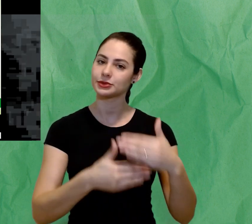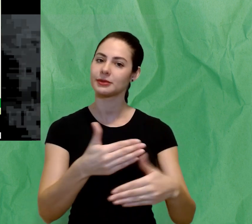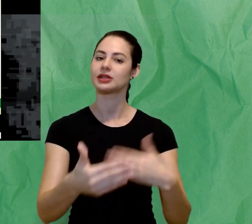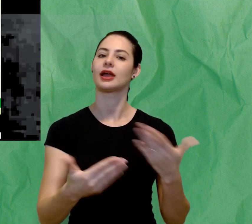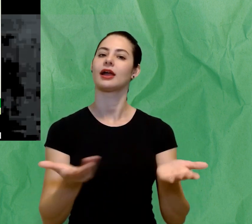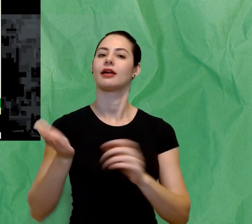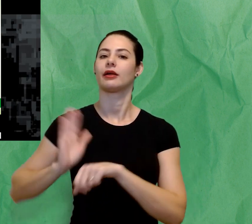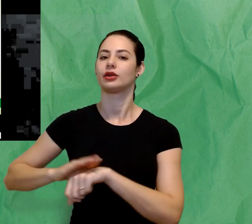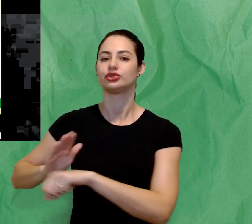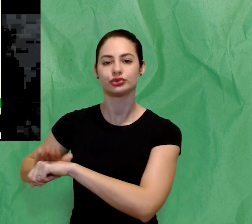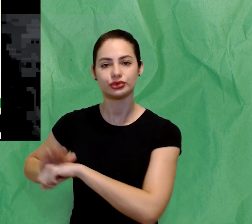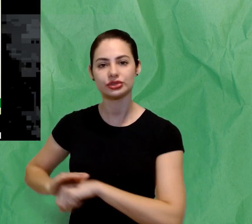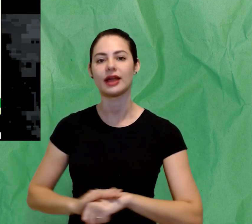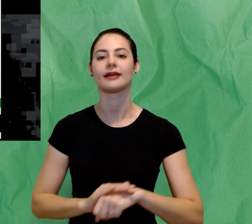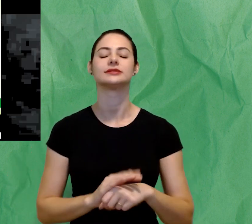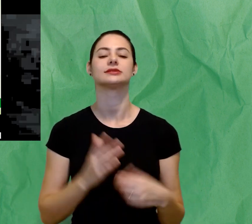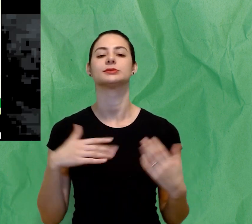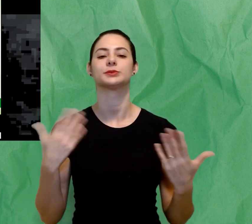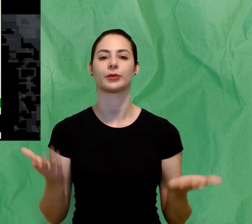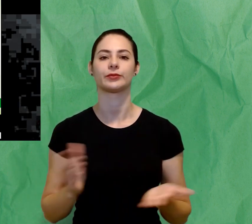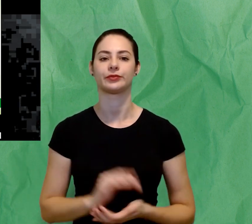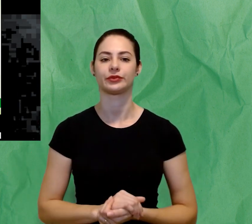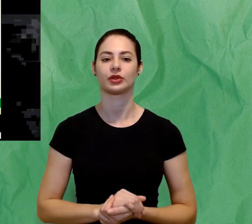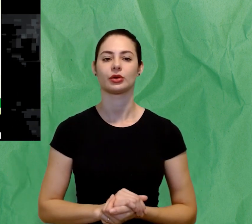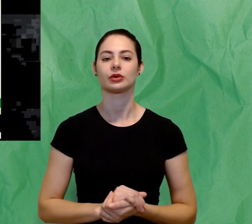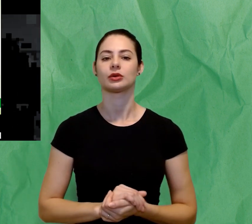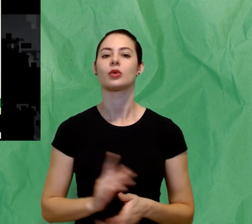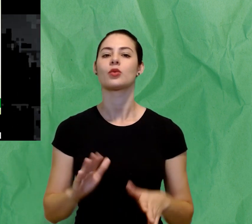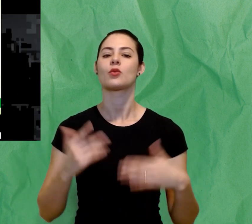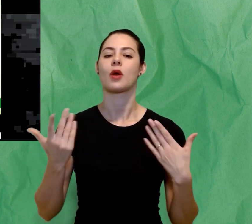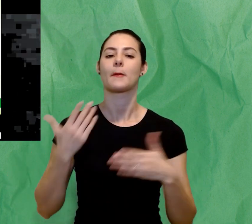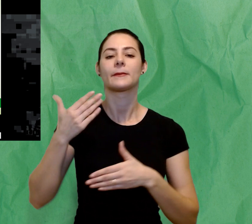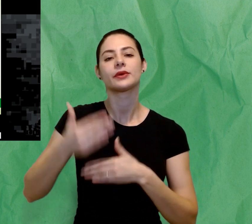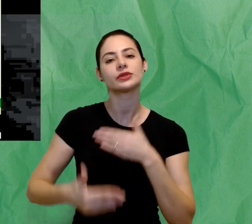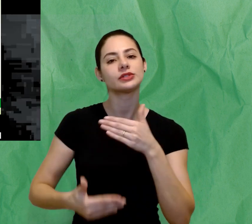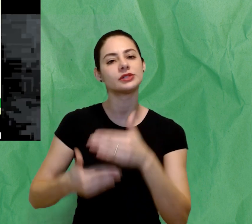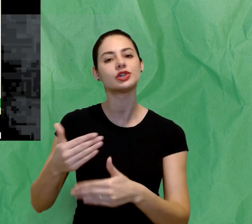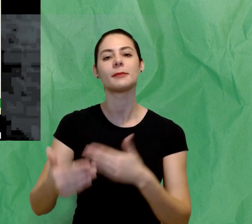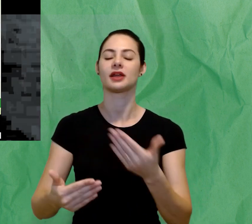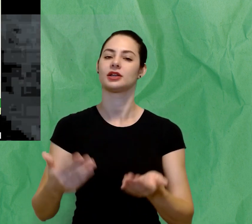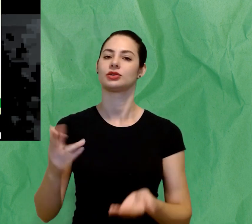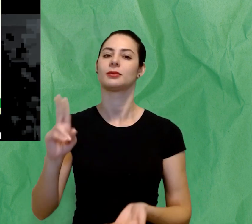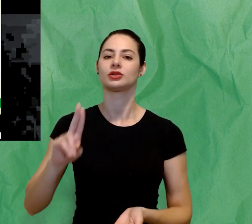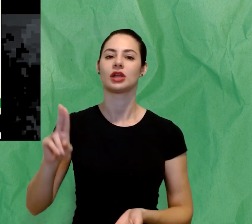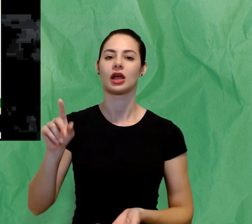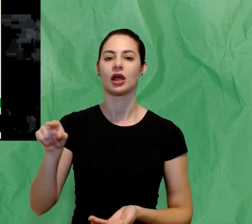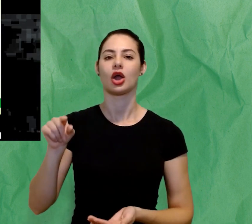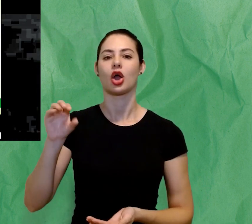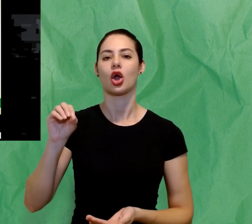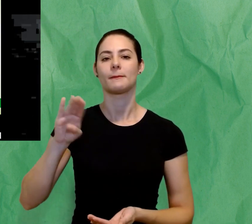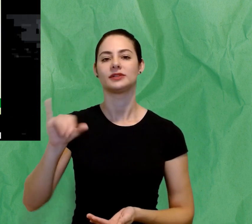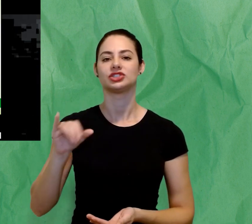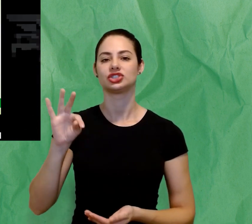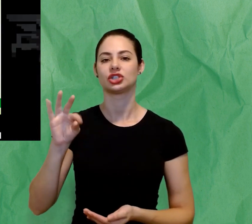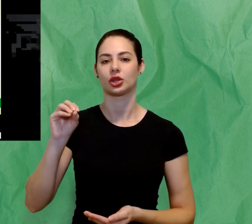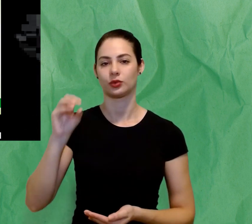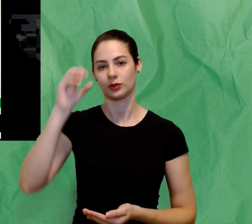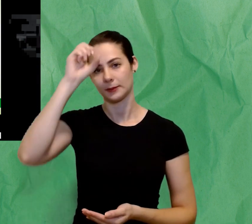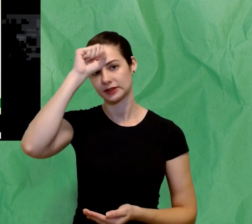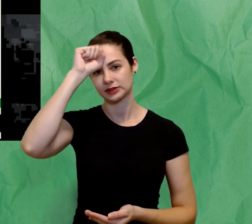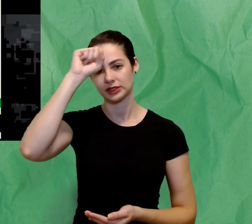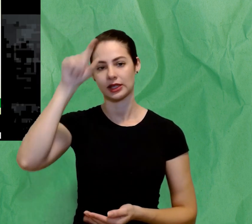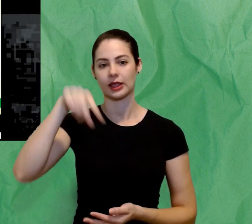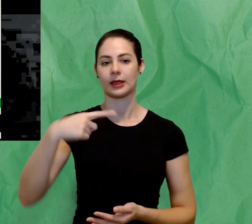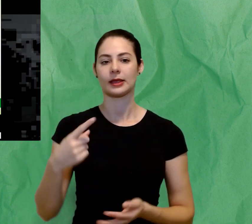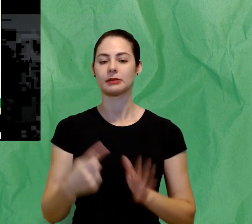procedimentais, atitudinais? Quais os procedimentos utilizados pelo meu objeto de aprendizagem?